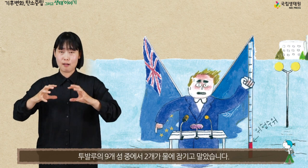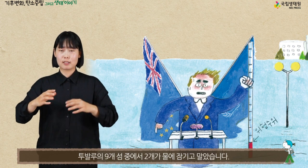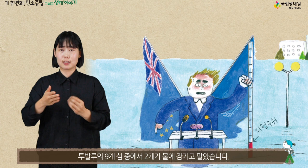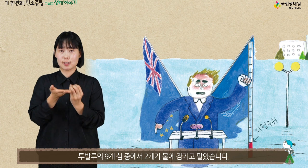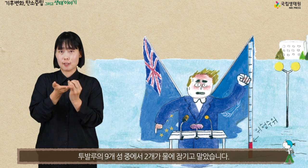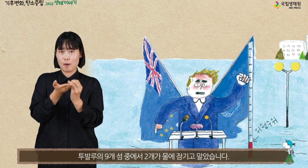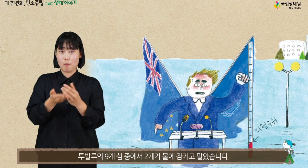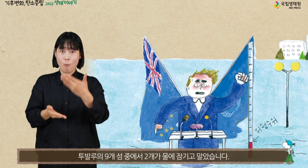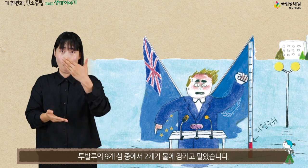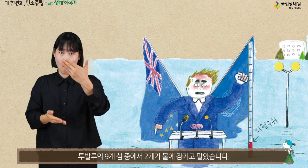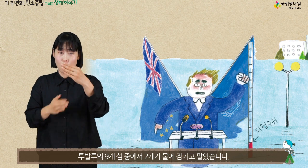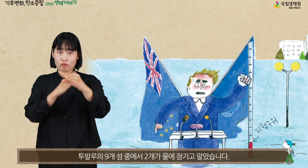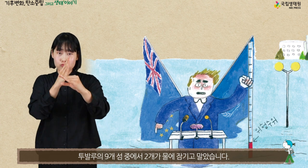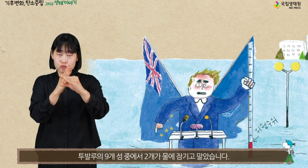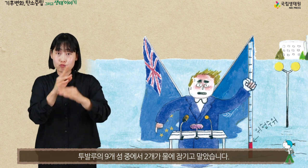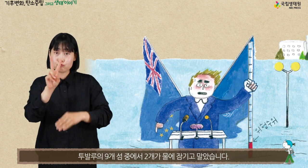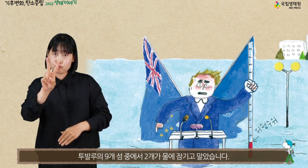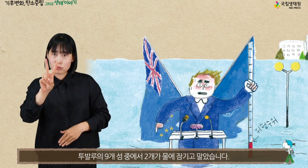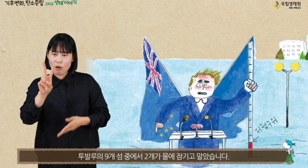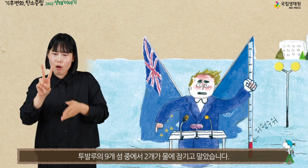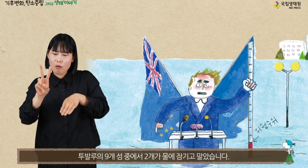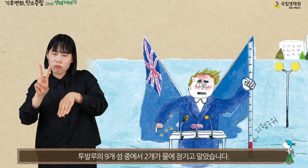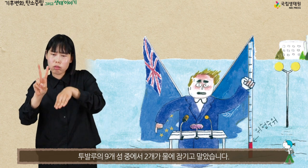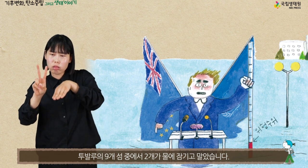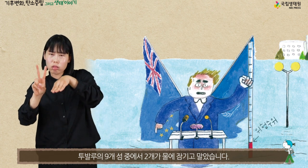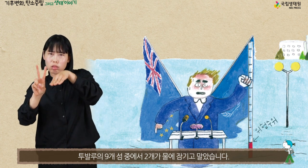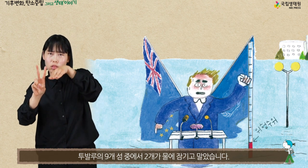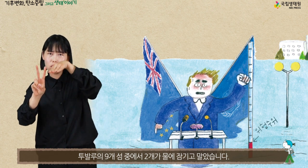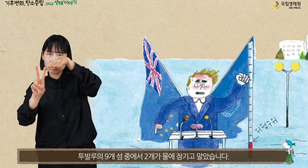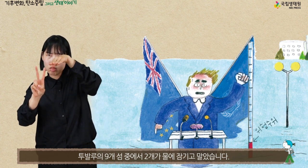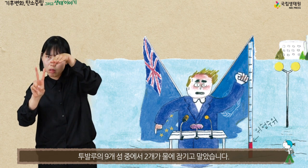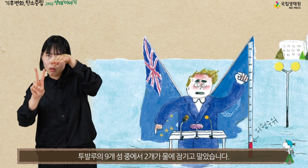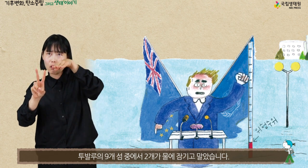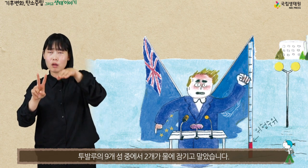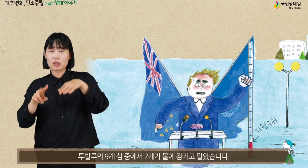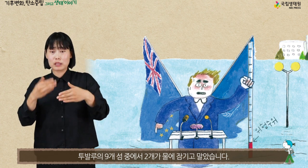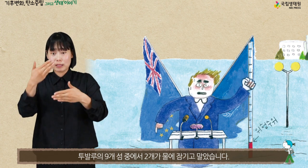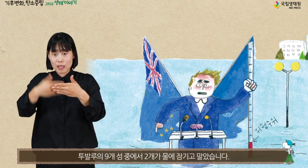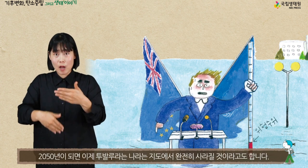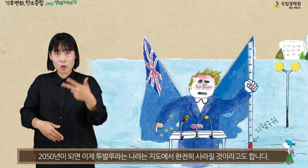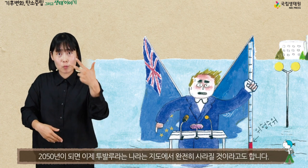투발루의 9개 섬 중에서 2개가 물에 잠기고 말았습니다.